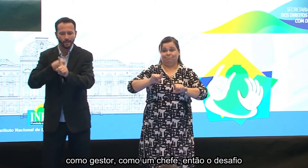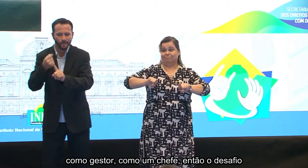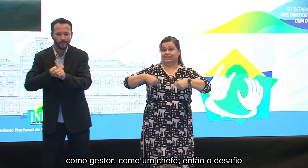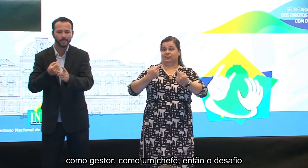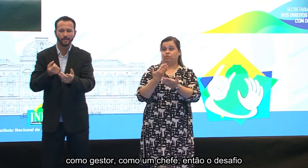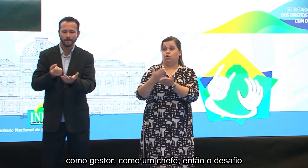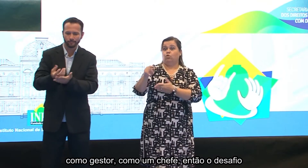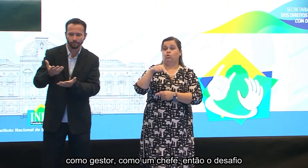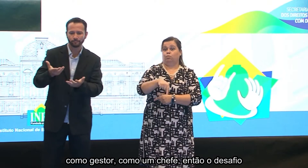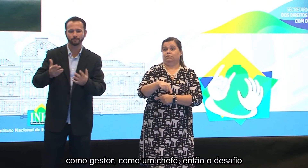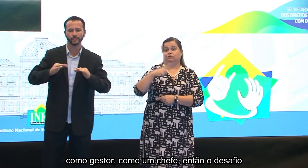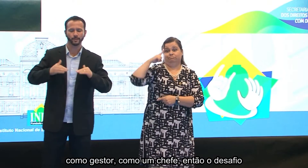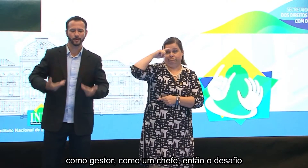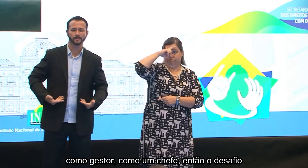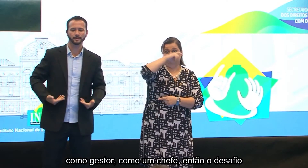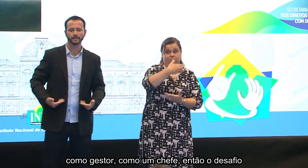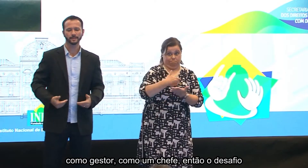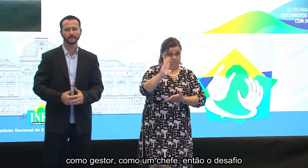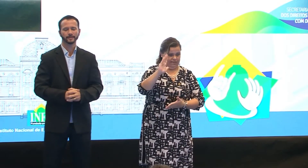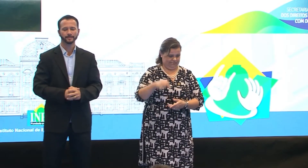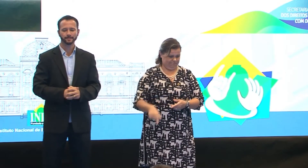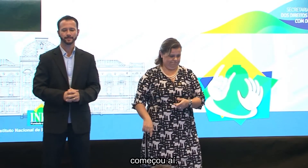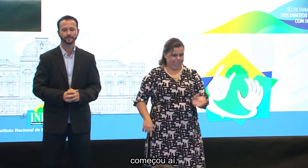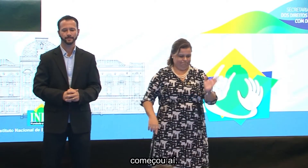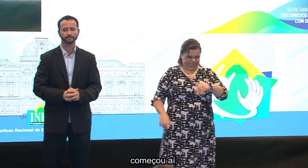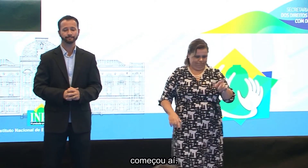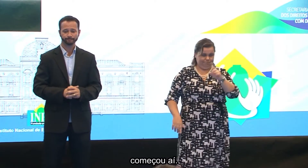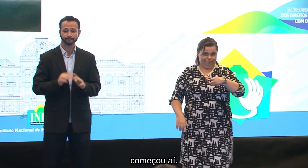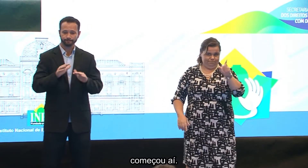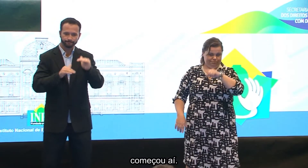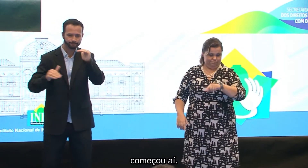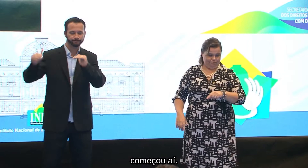um chefe. Então, o desafio começou aí.